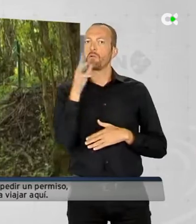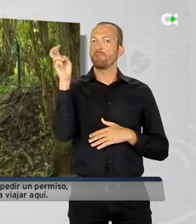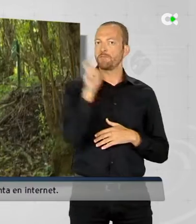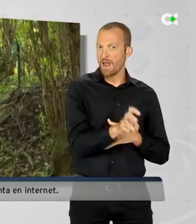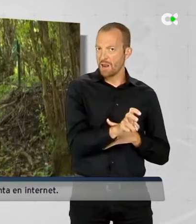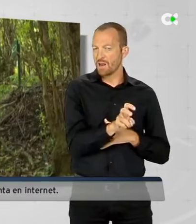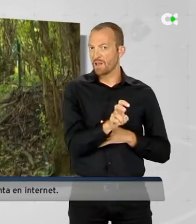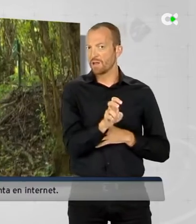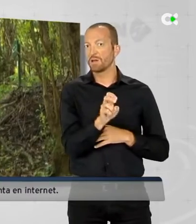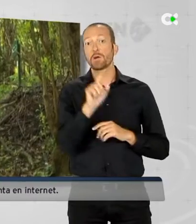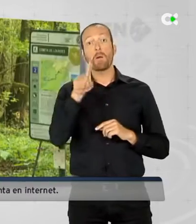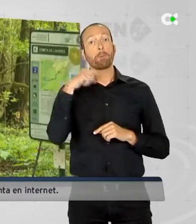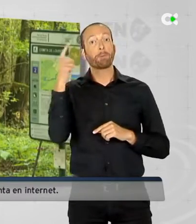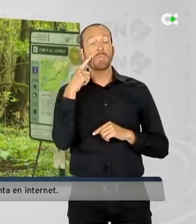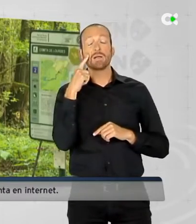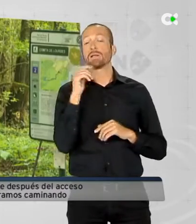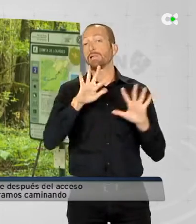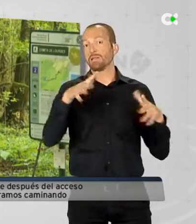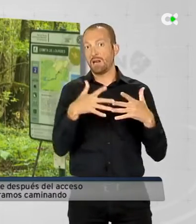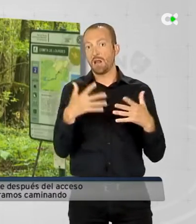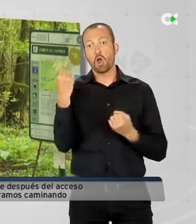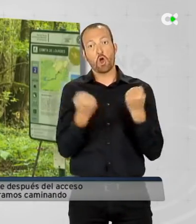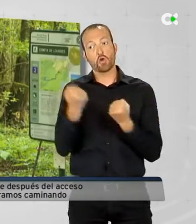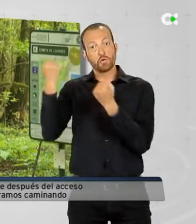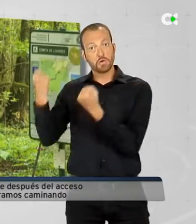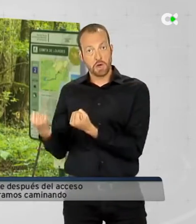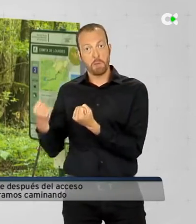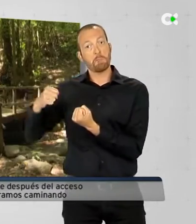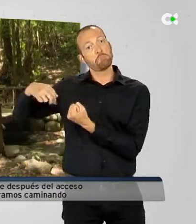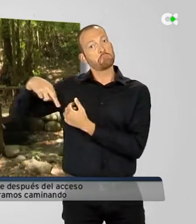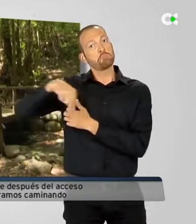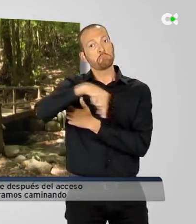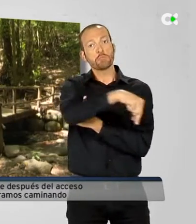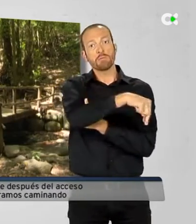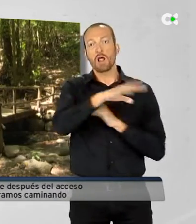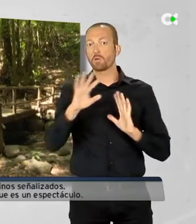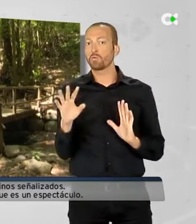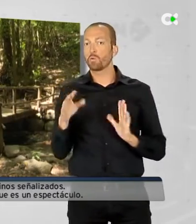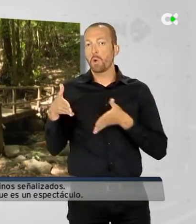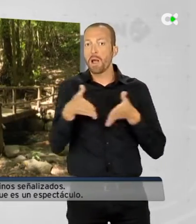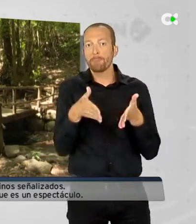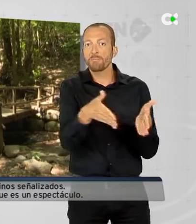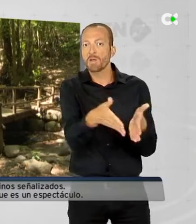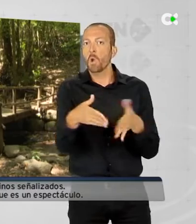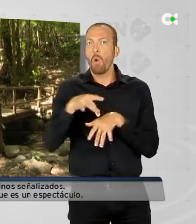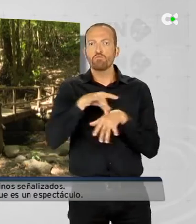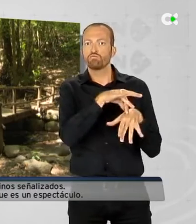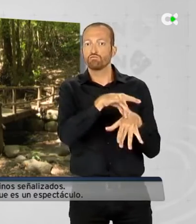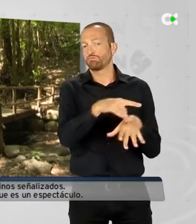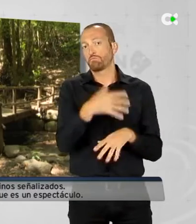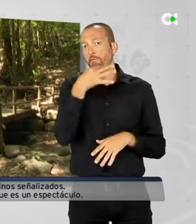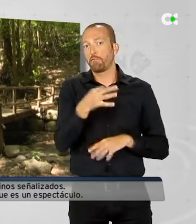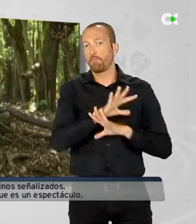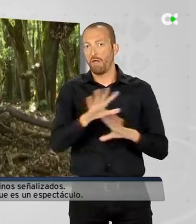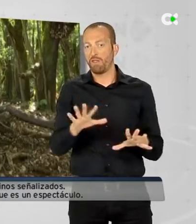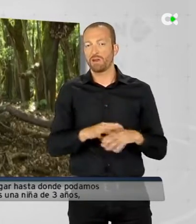me di cuenta en internet. Dejamos el coche después del acceso y nos adentramos caminando por los caminos señalizados y la verdad que es